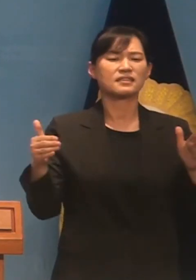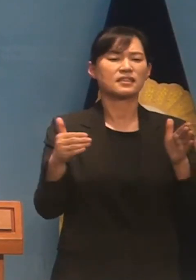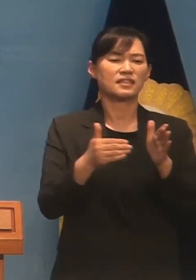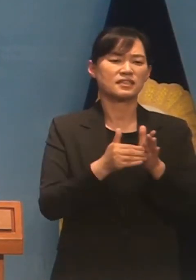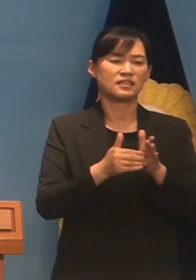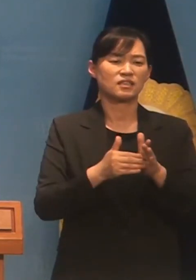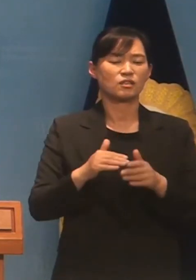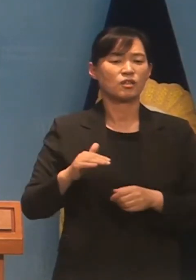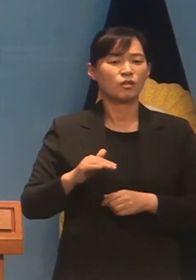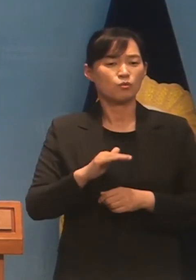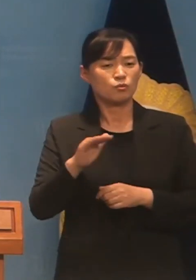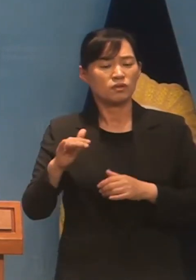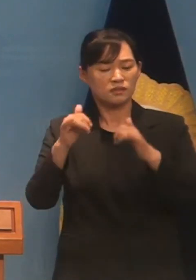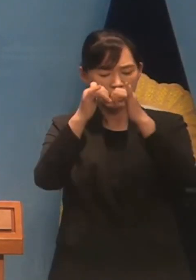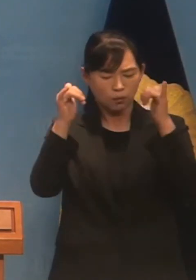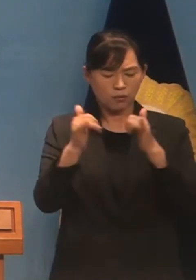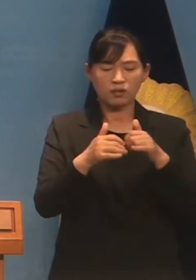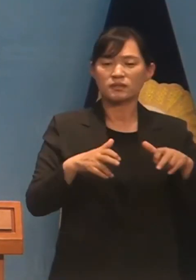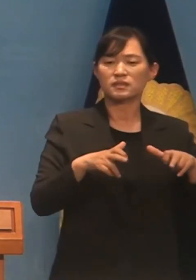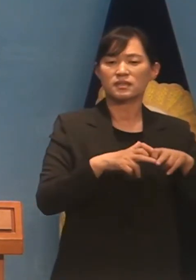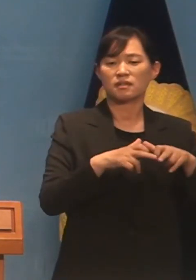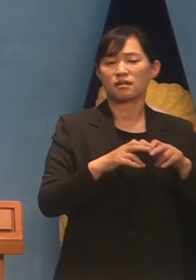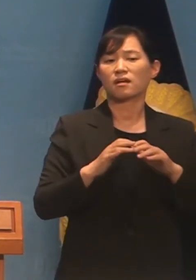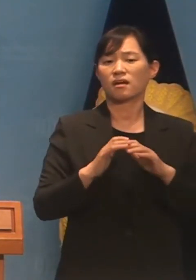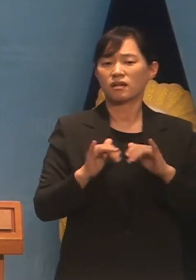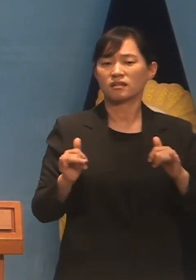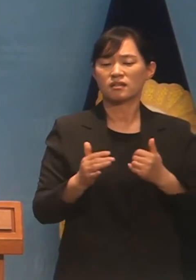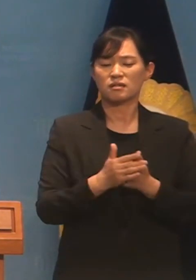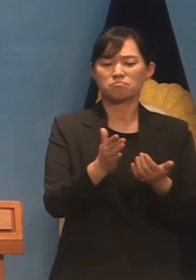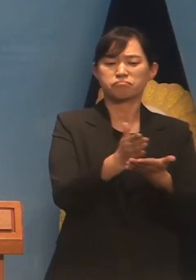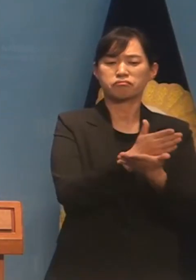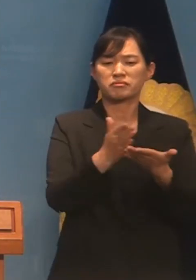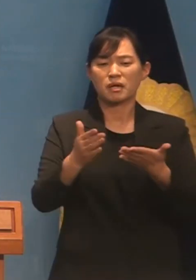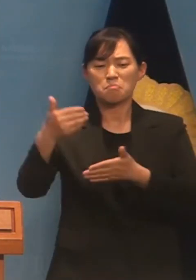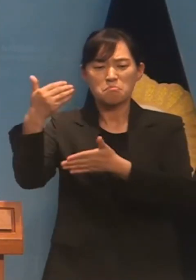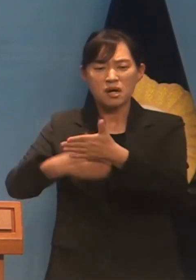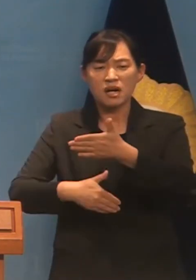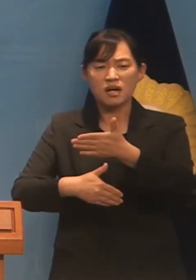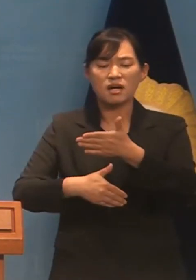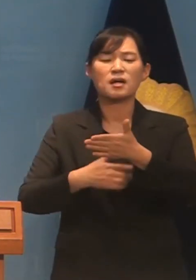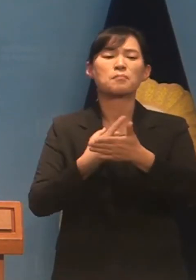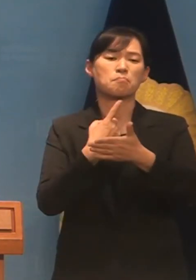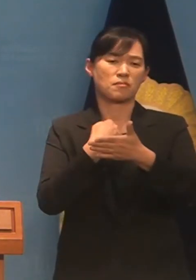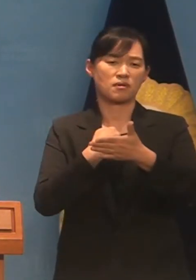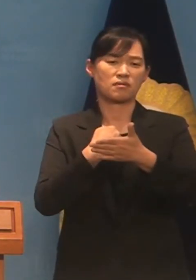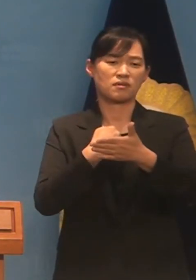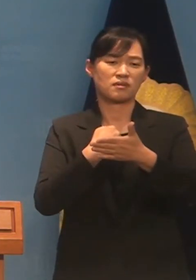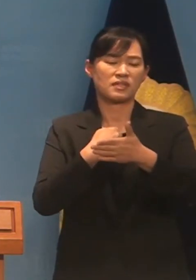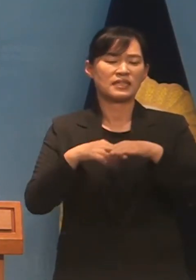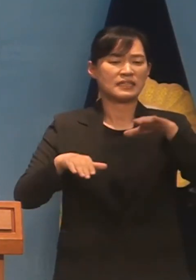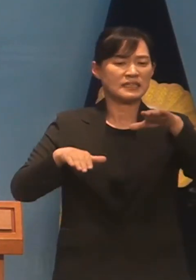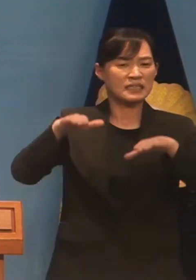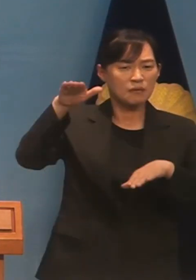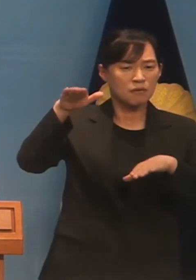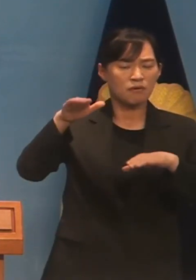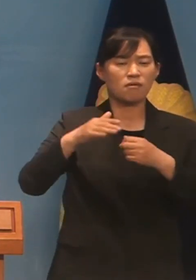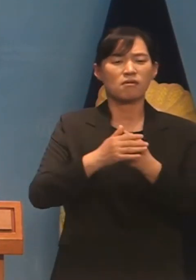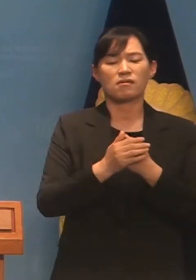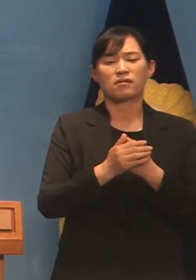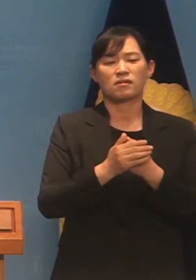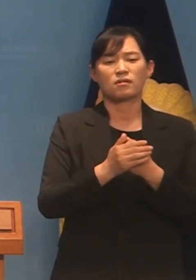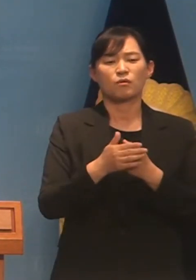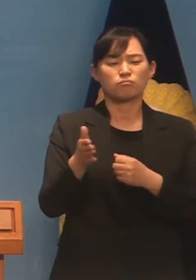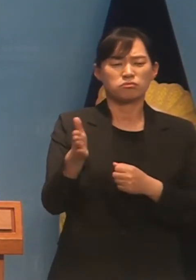지금까지 우리 사회가 장애인을 분리, 배제, 제한되어 왔던 차별의